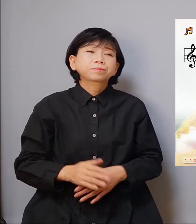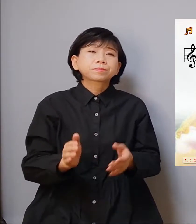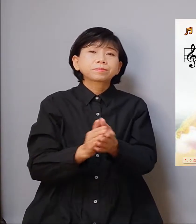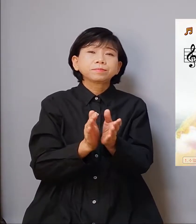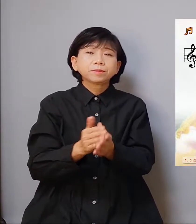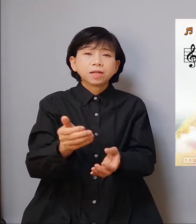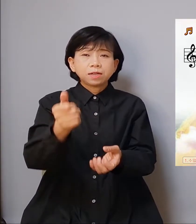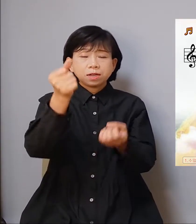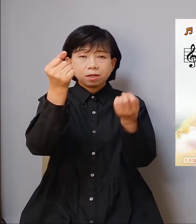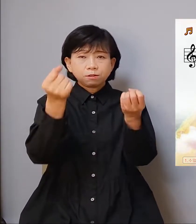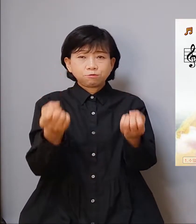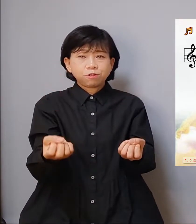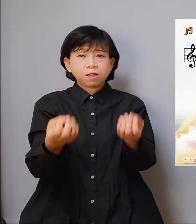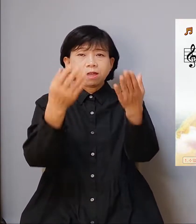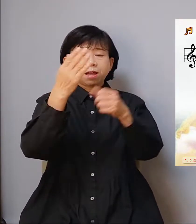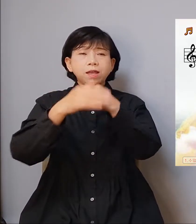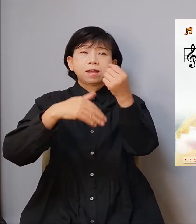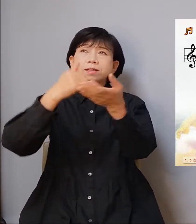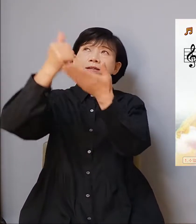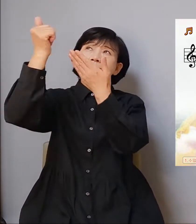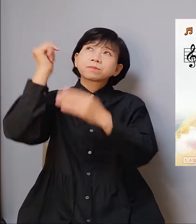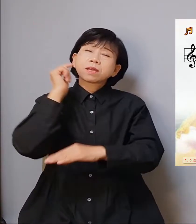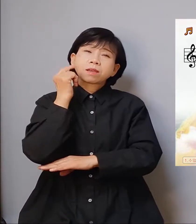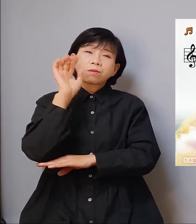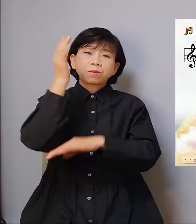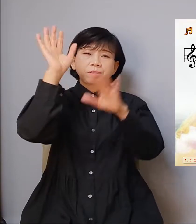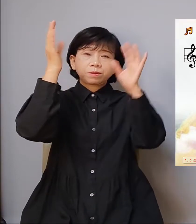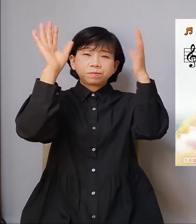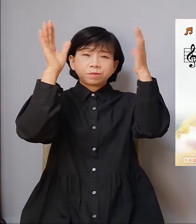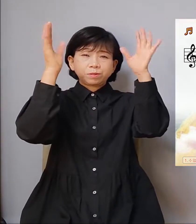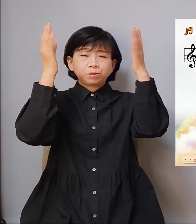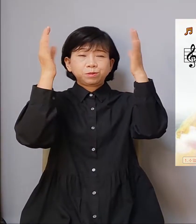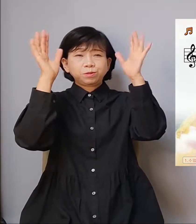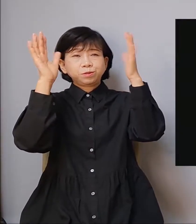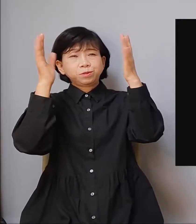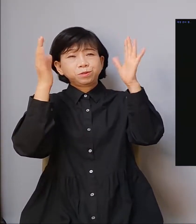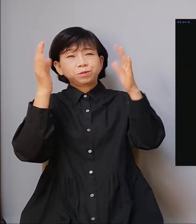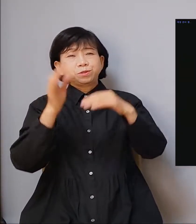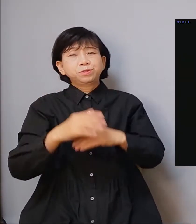할렐루야. 우리 하나님께 영광 하나님께 영광의 박수 돌리겠습니다.